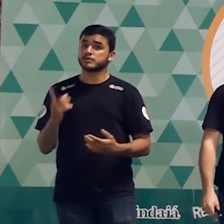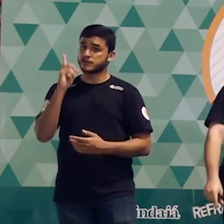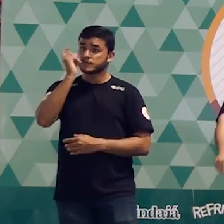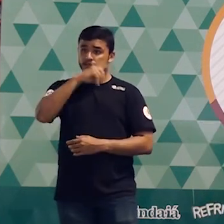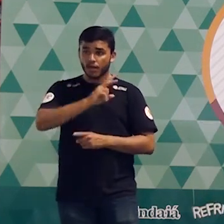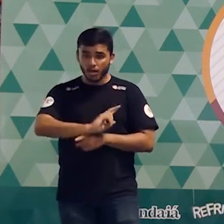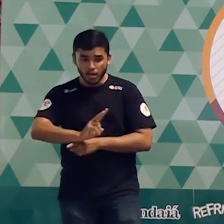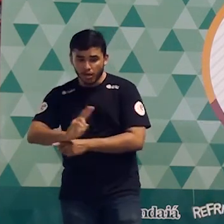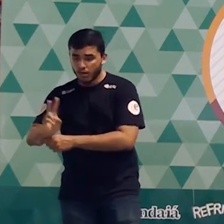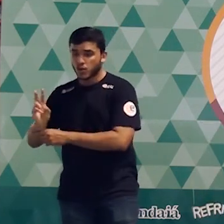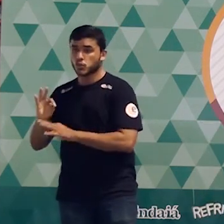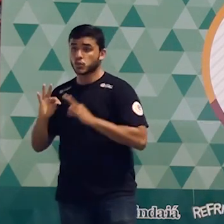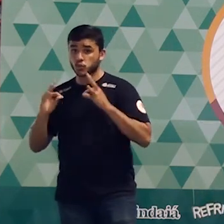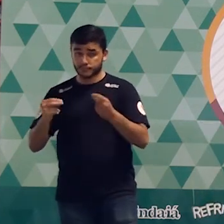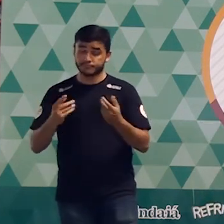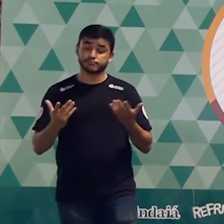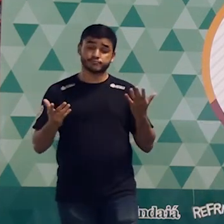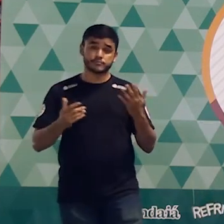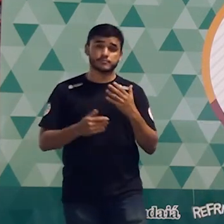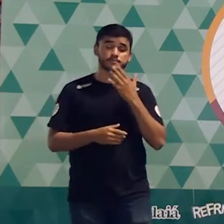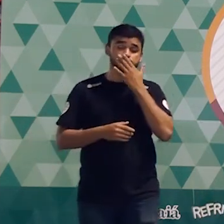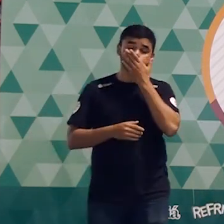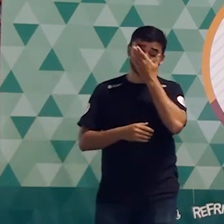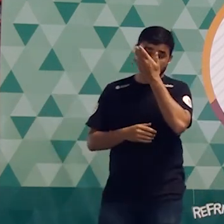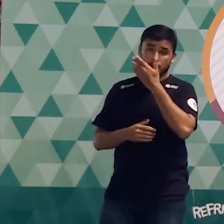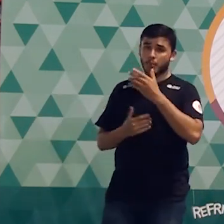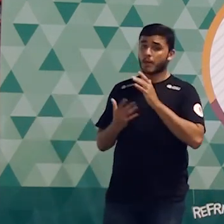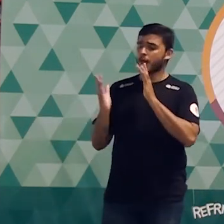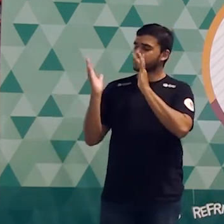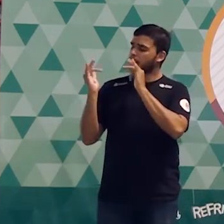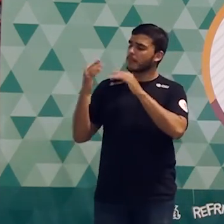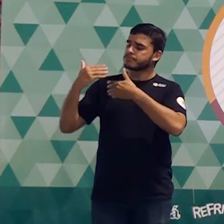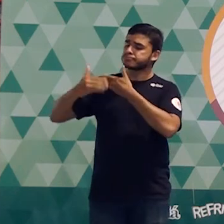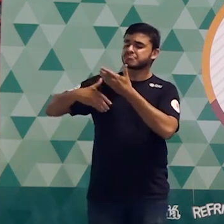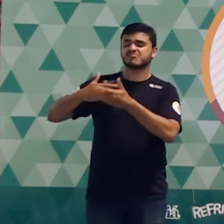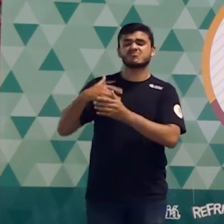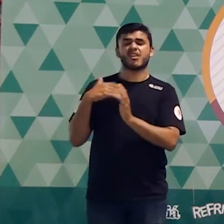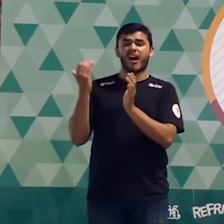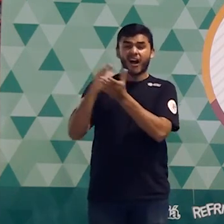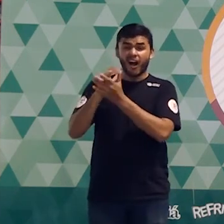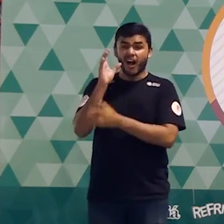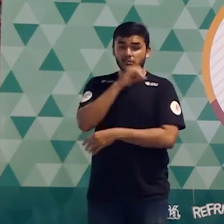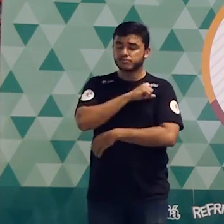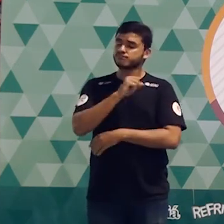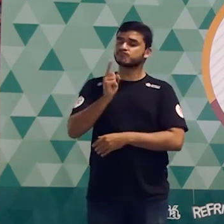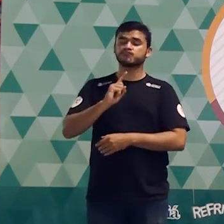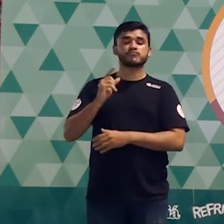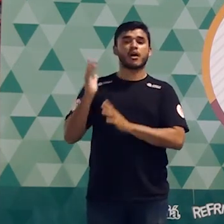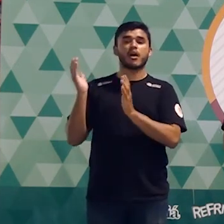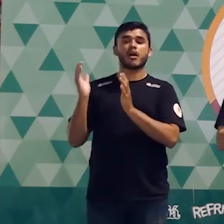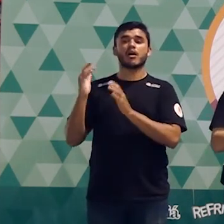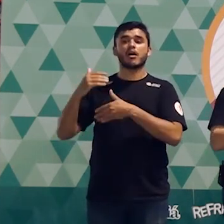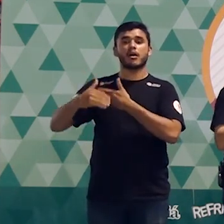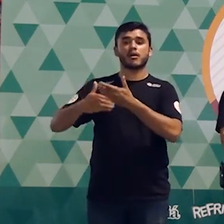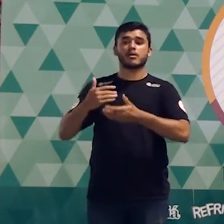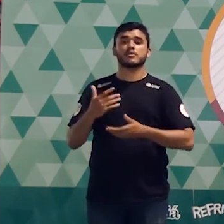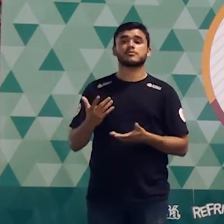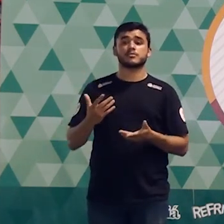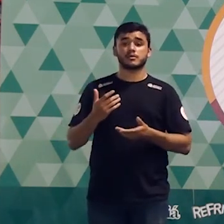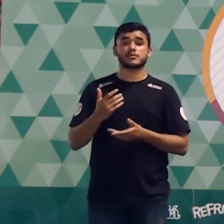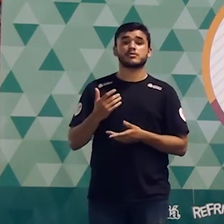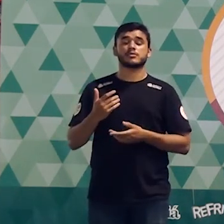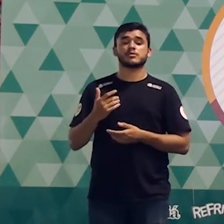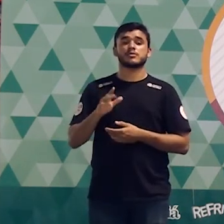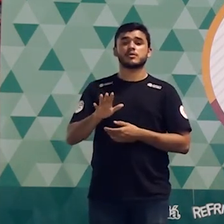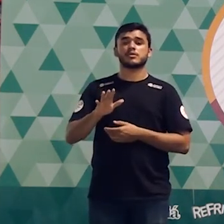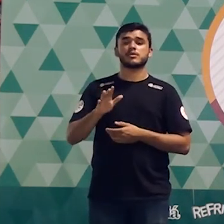dá, certo? Casamento tardio, as pessoas começaram a casar cada vez mais tarde, né? Todo mundo sabe aqui que o bom